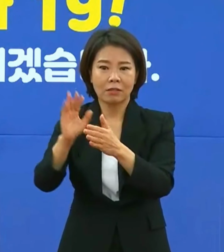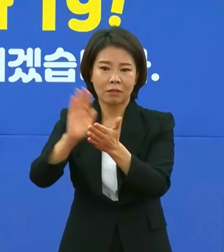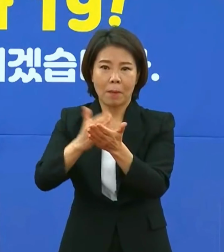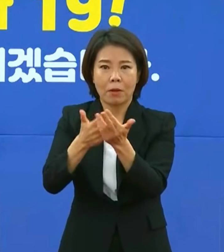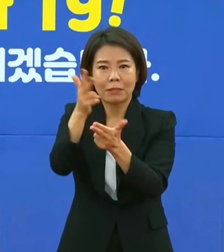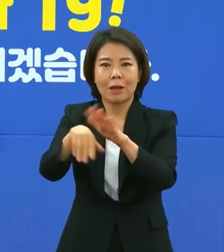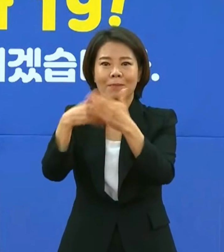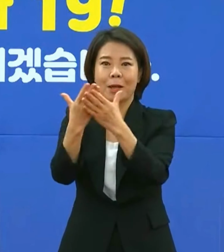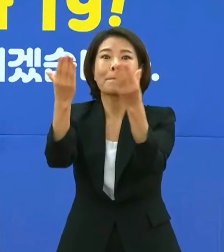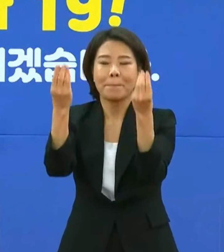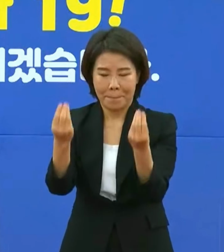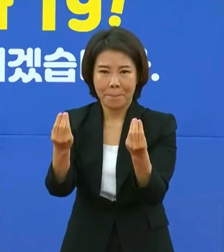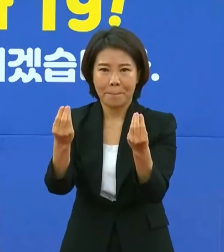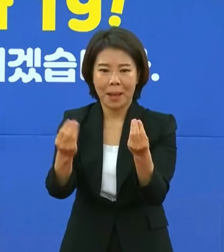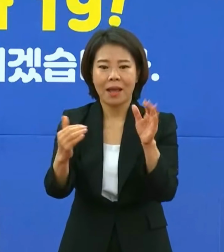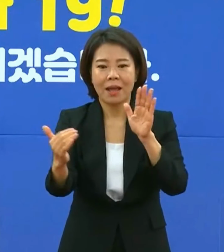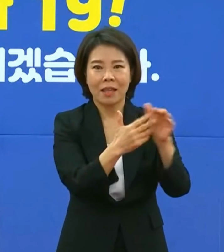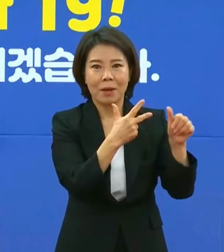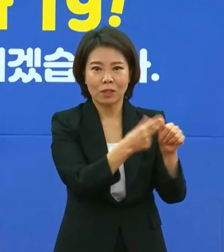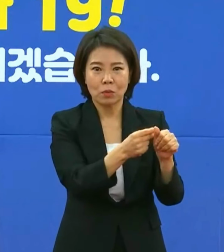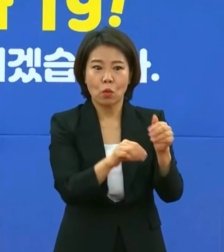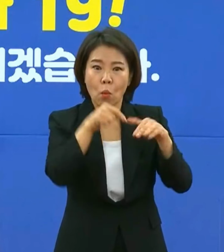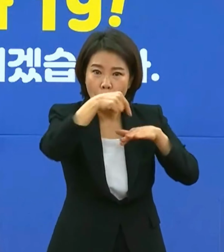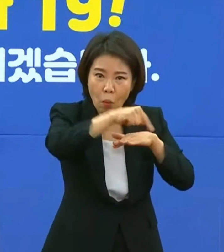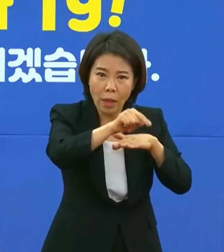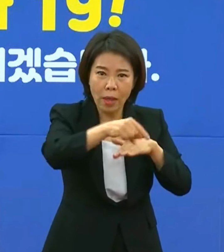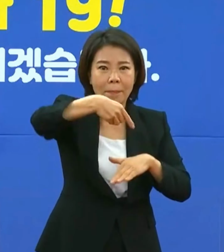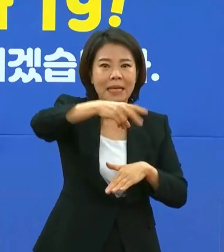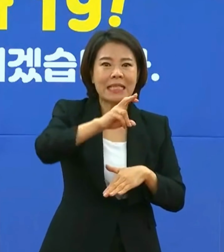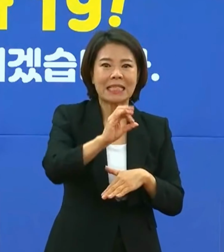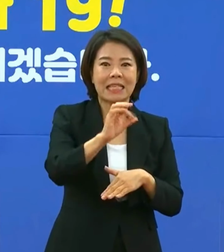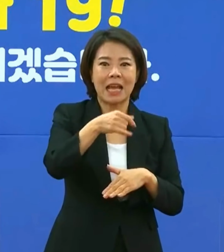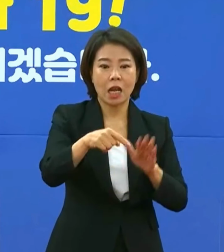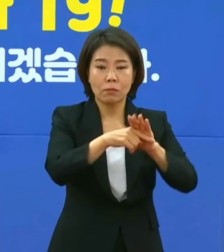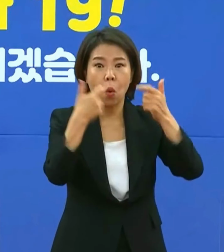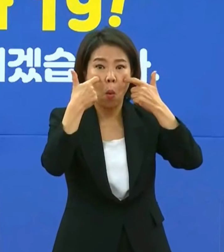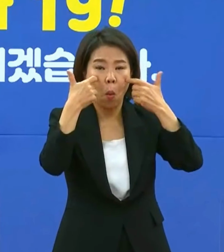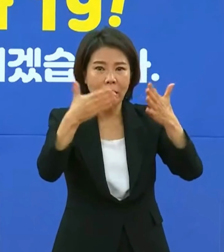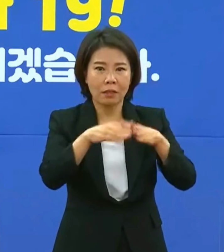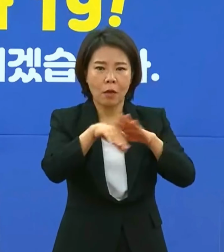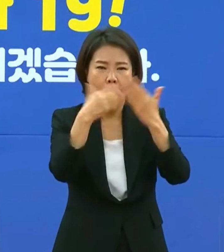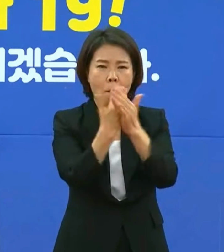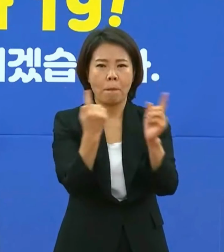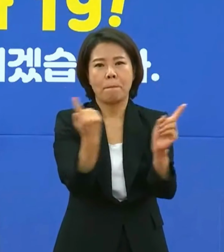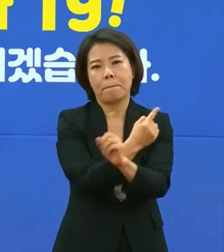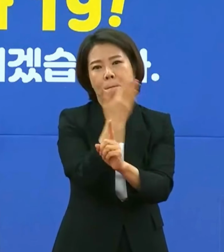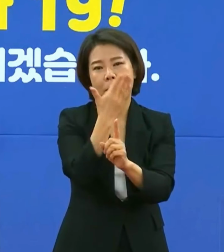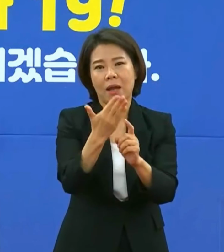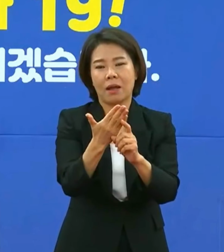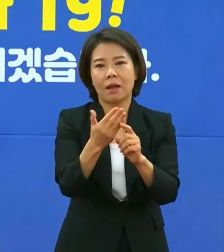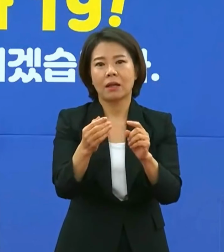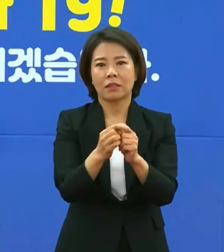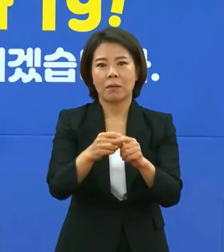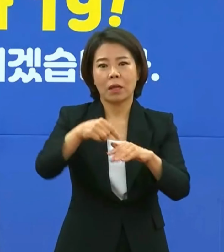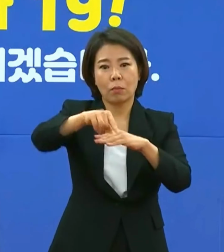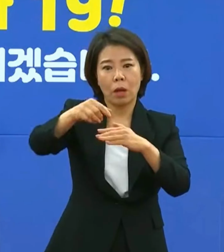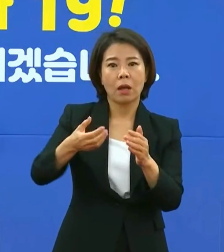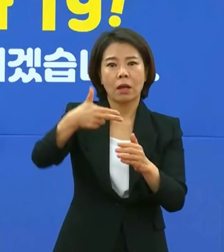사업이 완료됨에 따라 예방접종 외에 pcr 음성 확인 완치 자 예외 적용 자